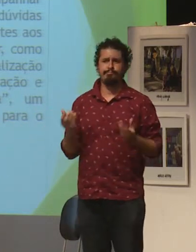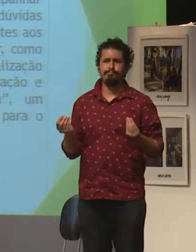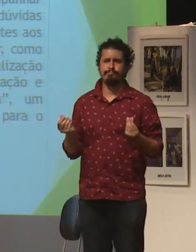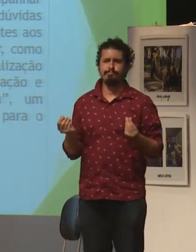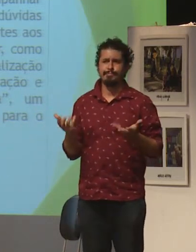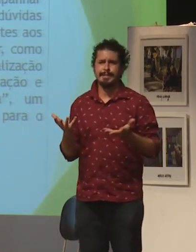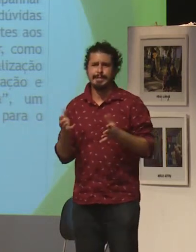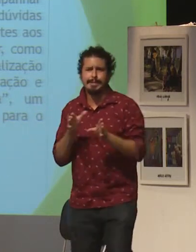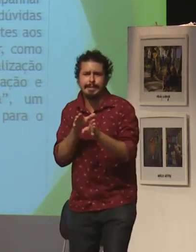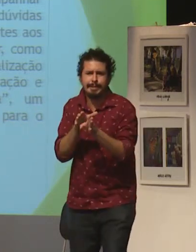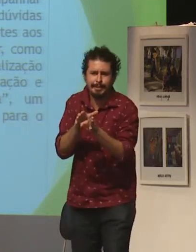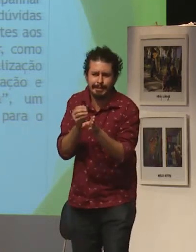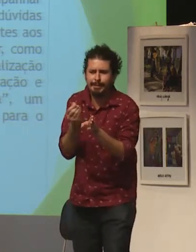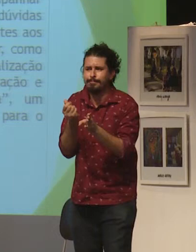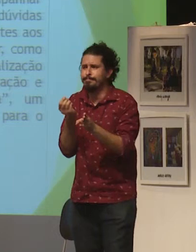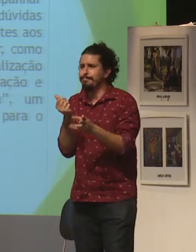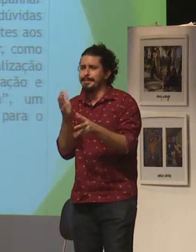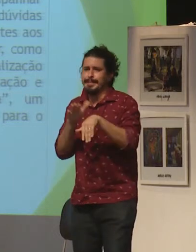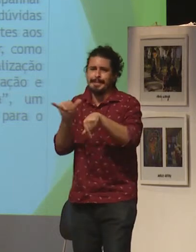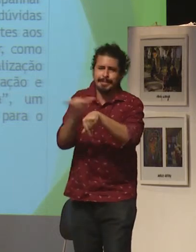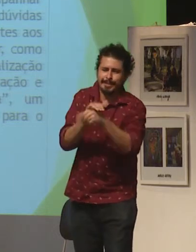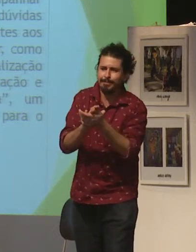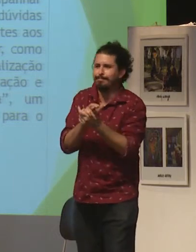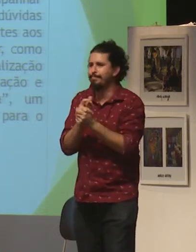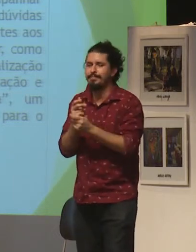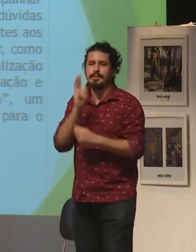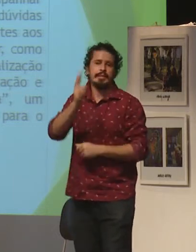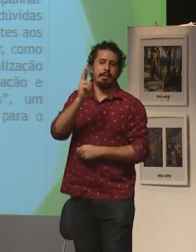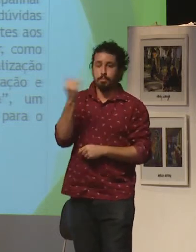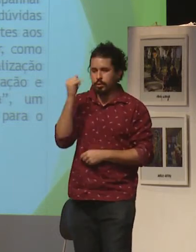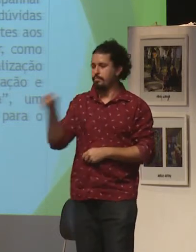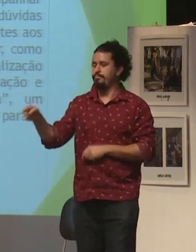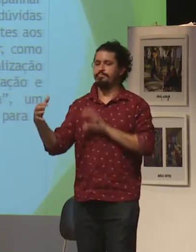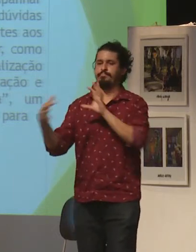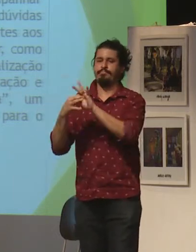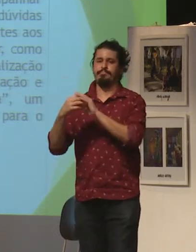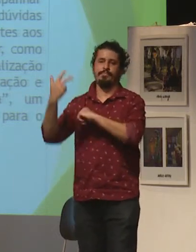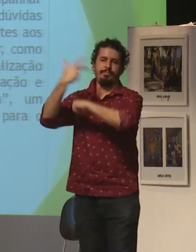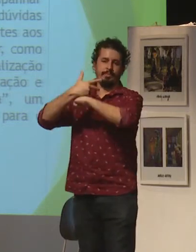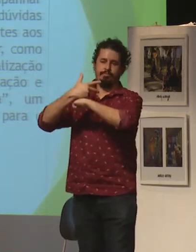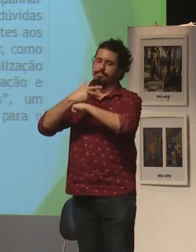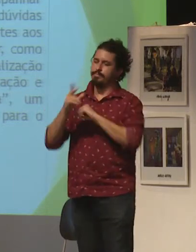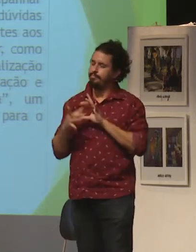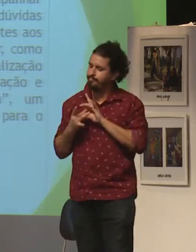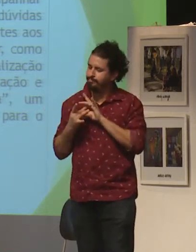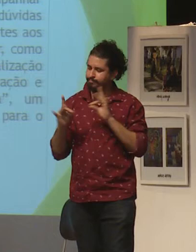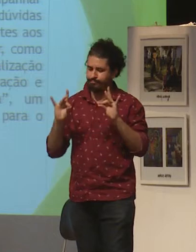tirar isso. Porque se eu tiro isso, como eu iria conseguir orientar de forma clara? Como é que eu iria esclarecer isso para o aluno? Assim, é